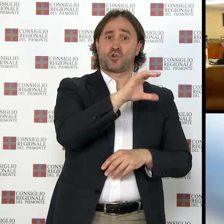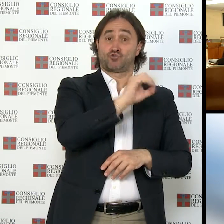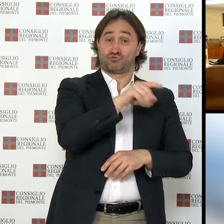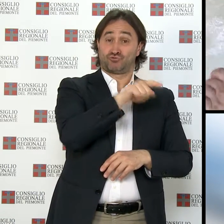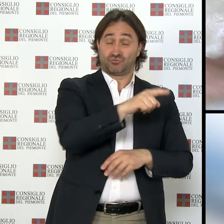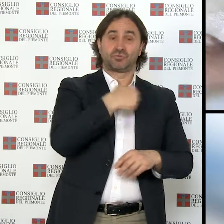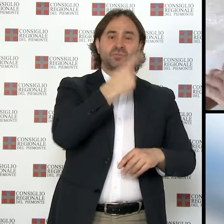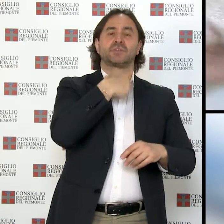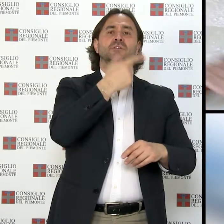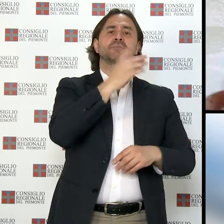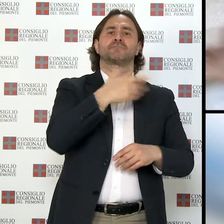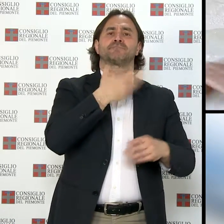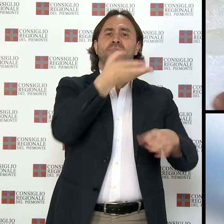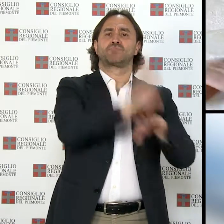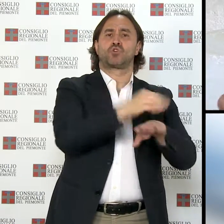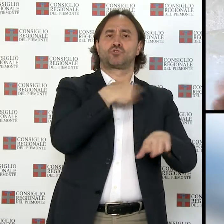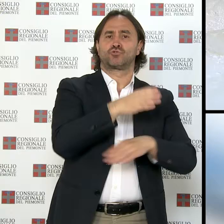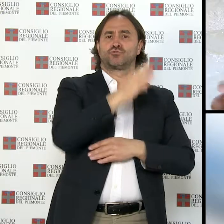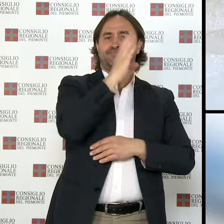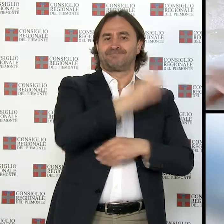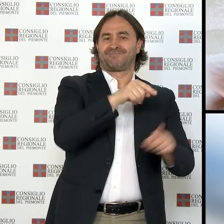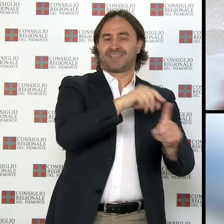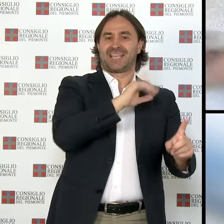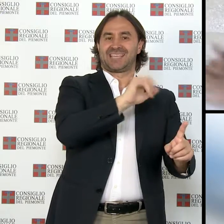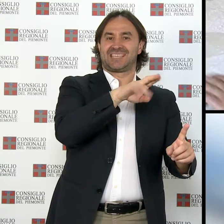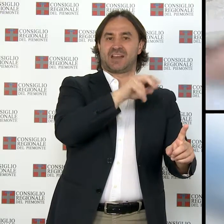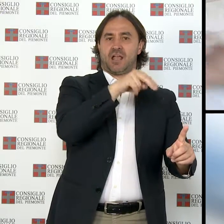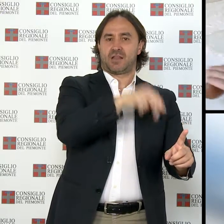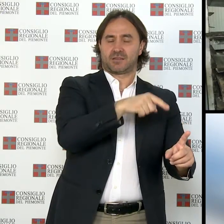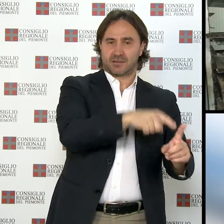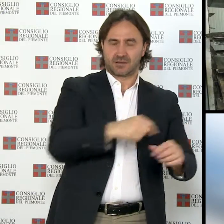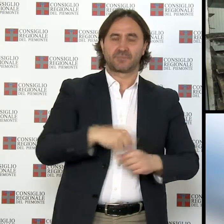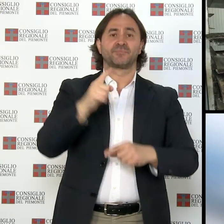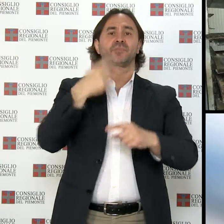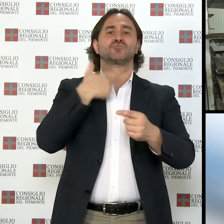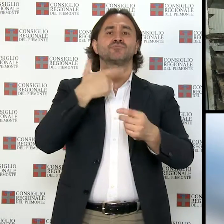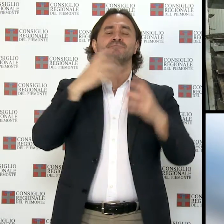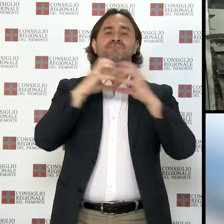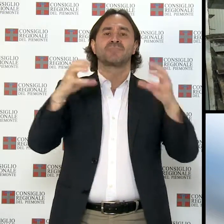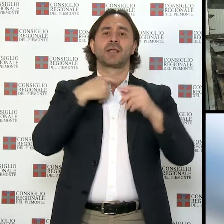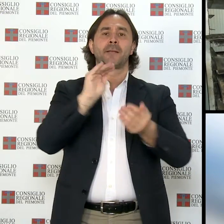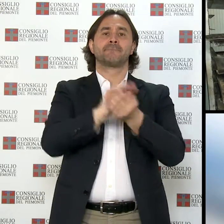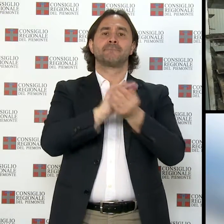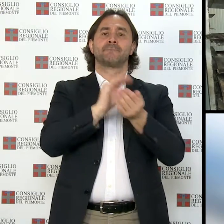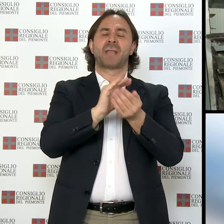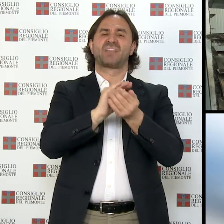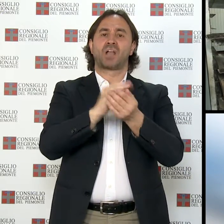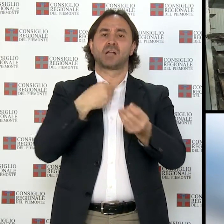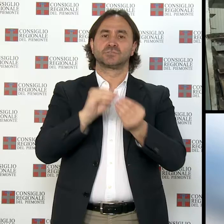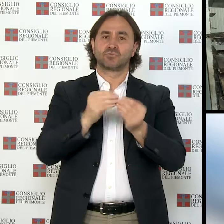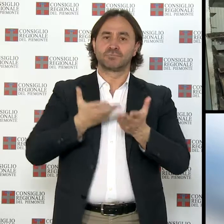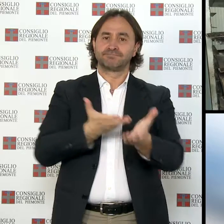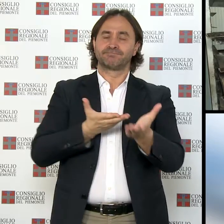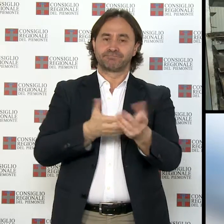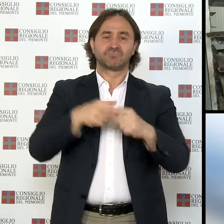in Iran, una mozione per tutelare l'opera artigiana di eccellenza delle imprese della panificazione e garantire ai consumatori la